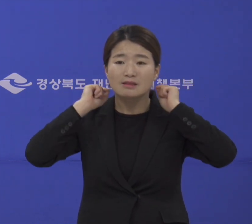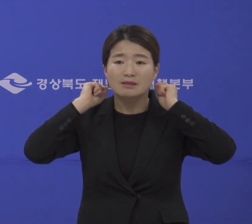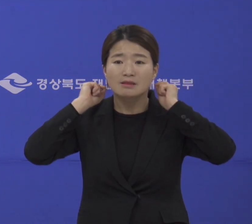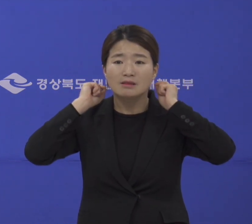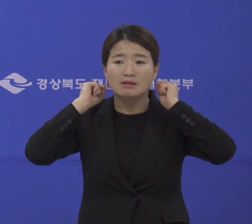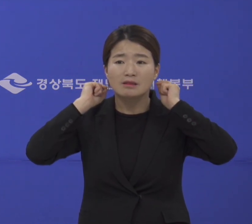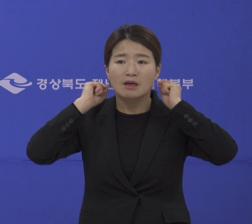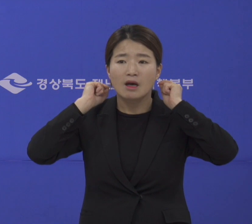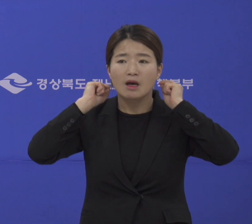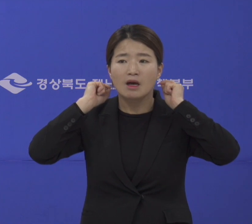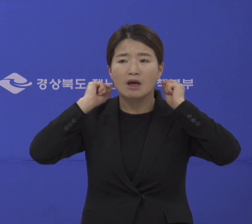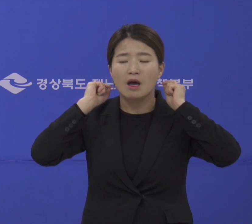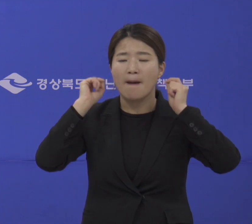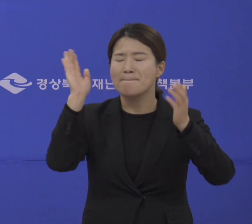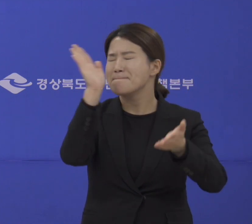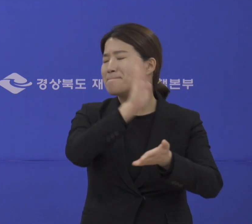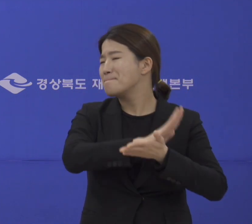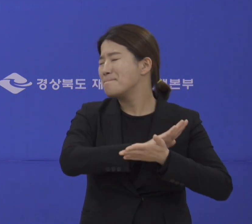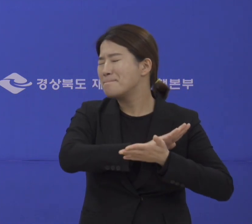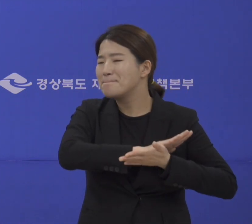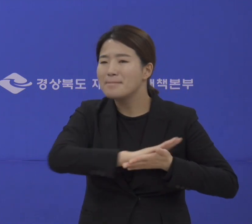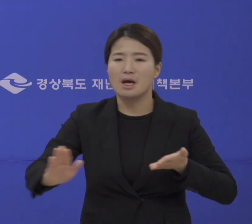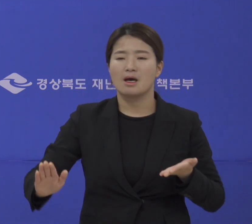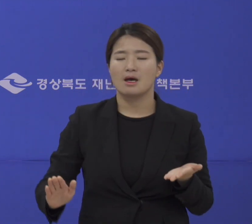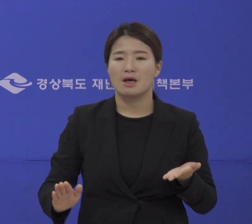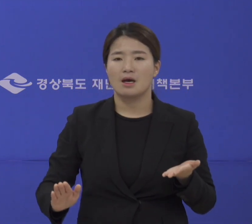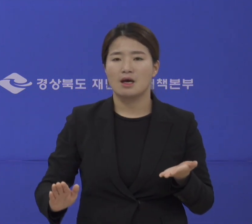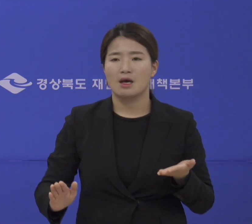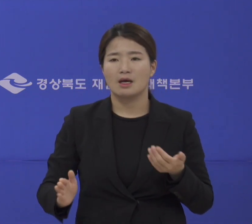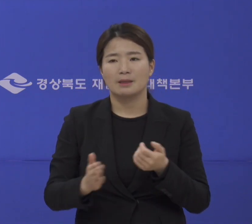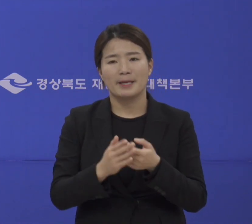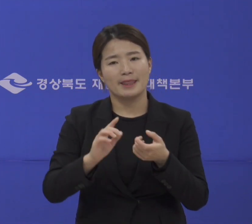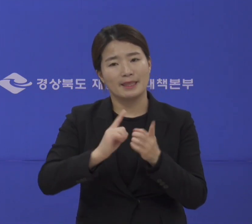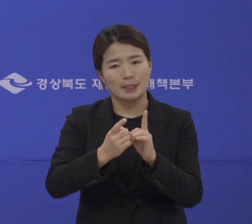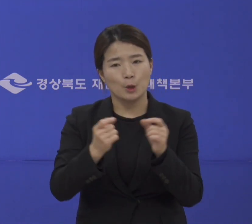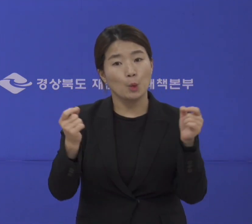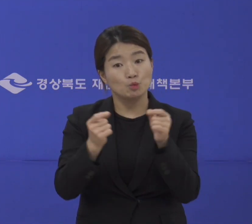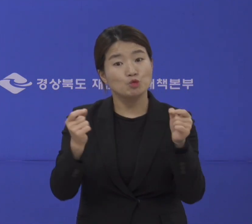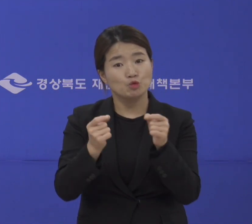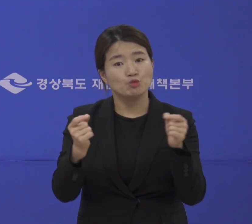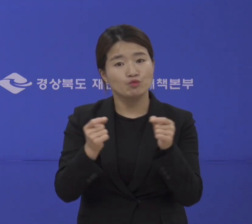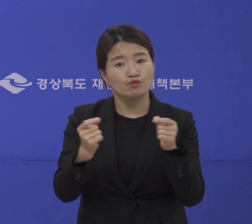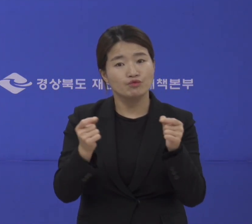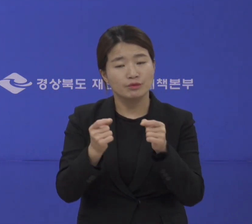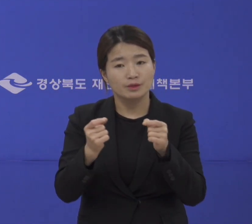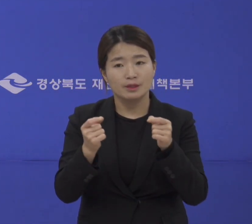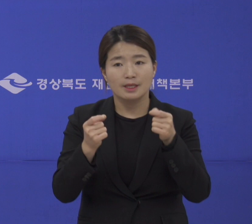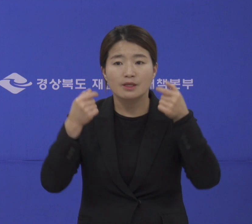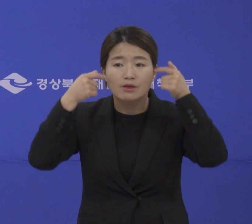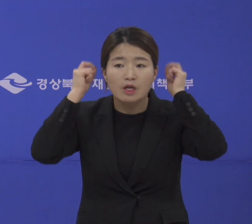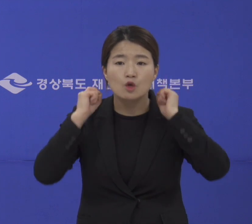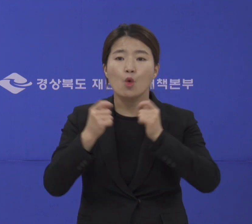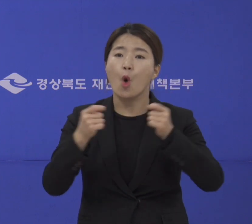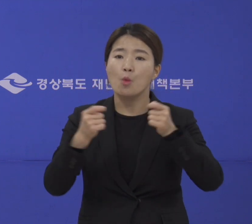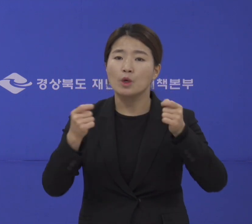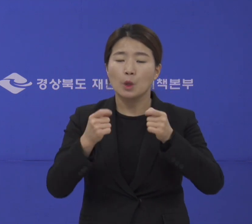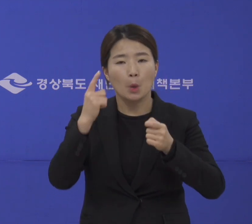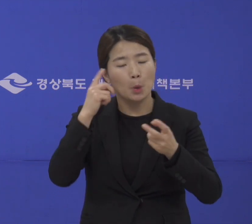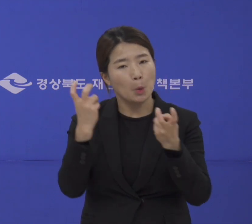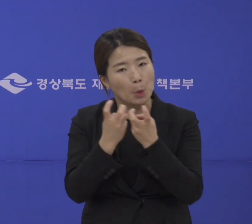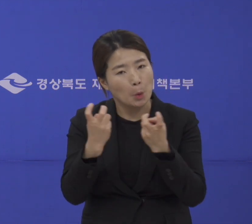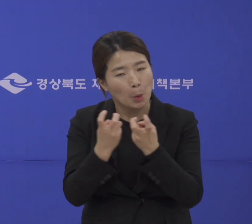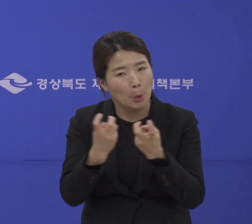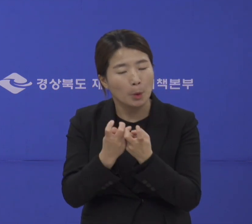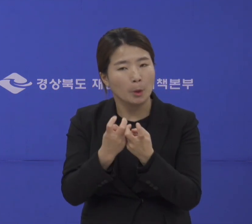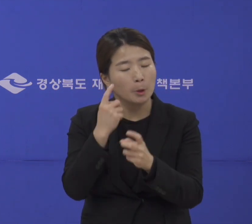이거 완전 풍기 현상이 일어났다. 그래서 고무줄로 하는 방법을 귀걸이 하는 고무줄로 하는 걸 연구를